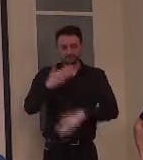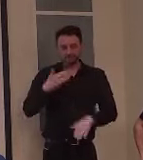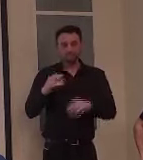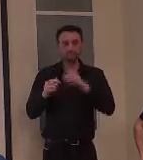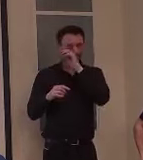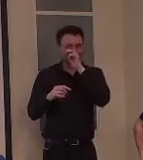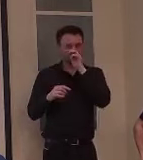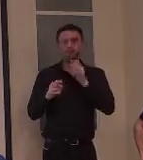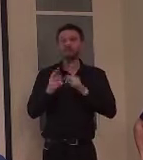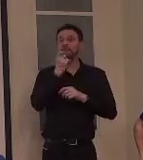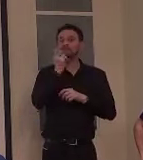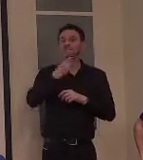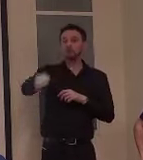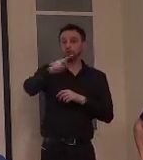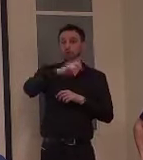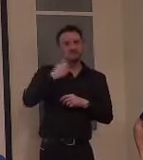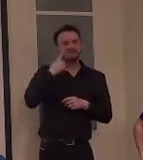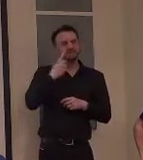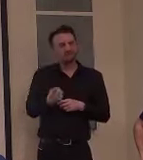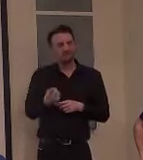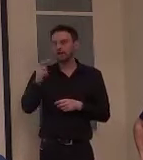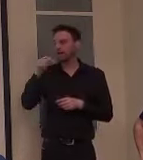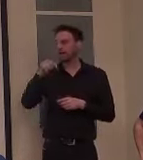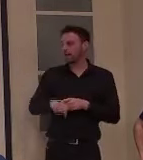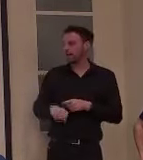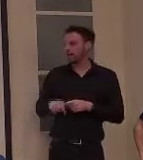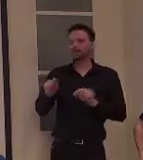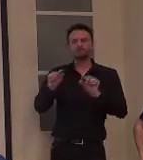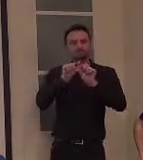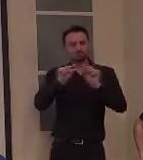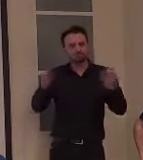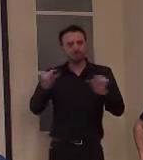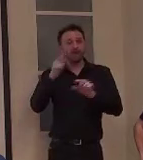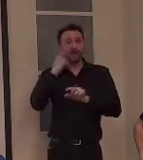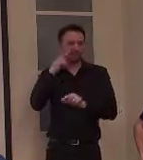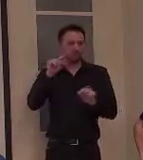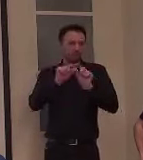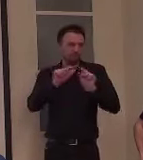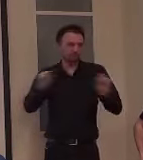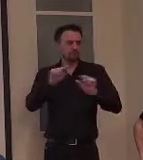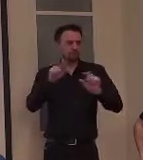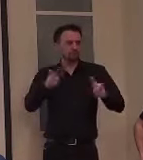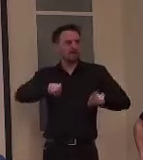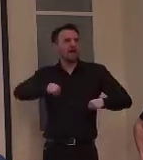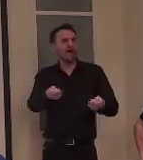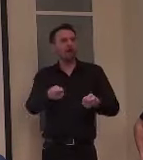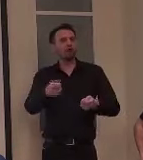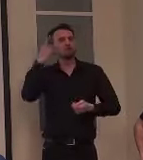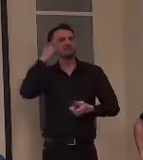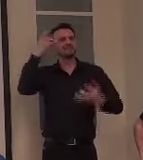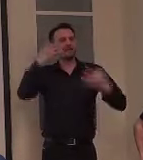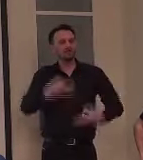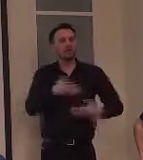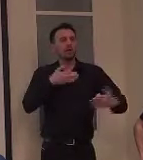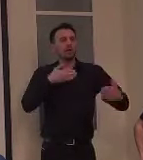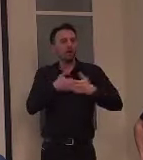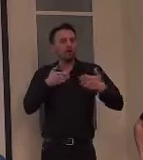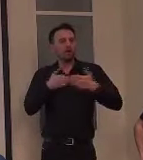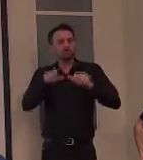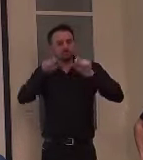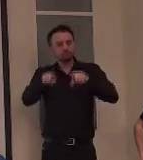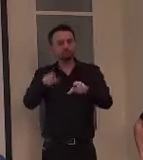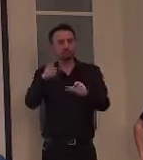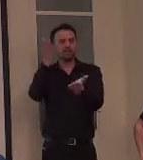se fijan acá han remarcado a propósito estos términos no como ajustes razonables presentes